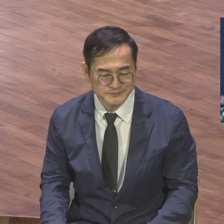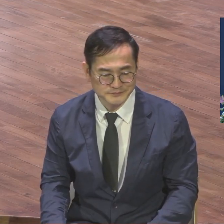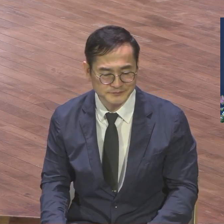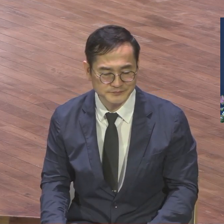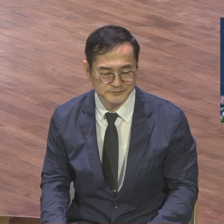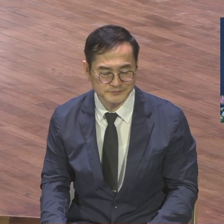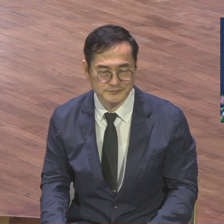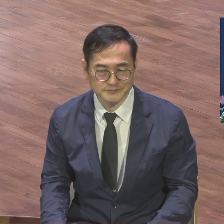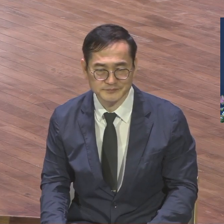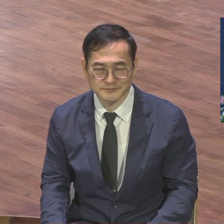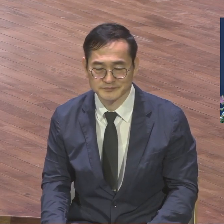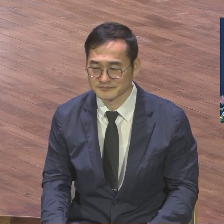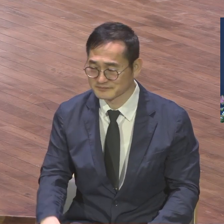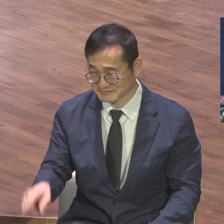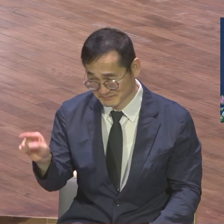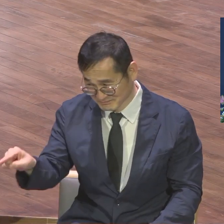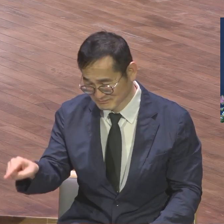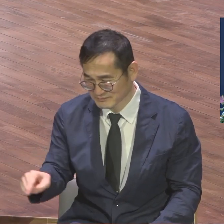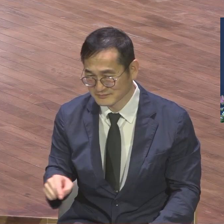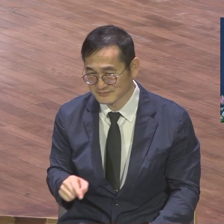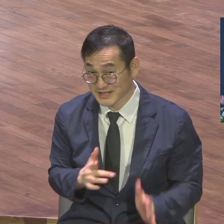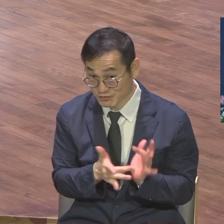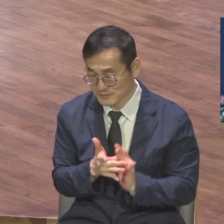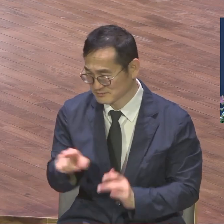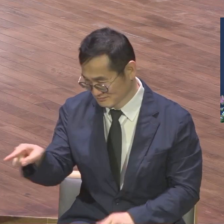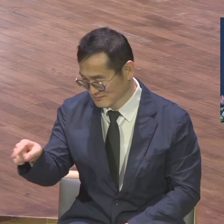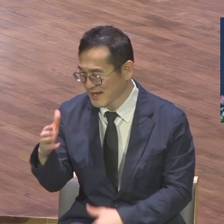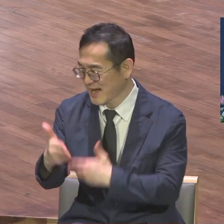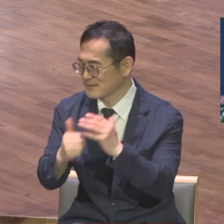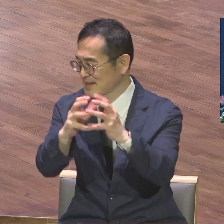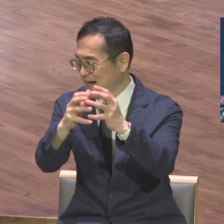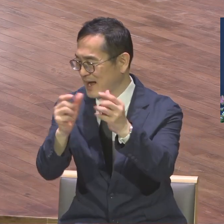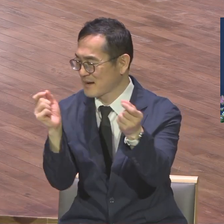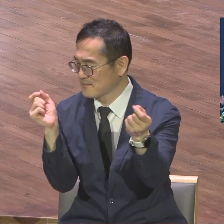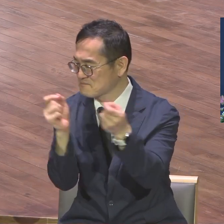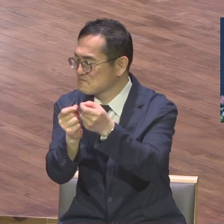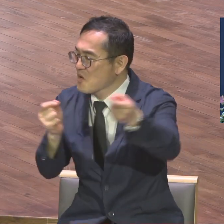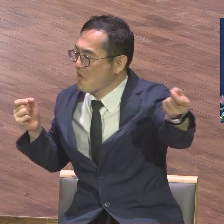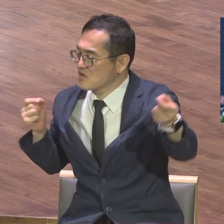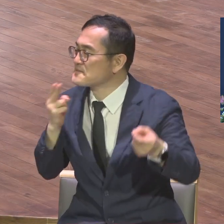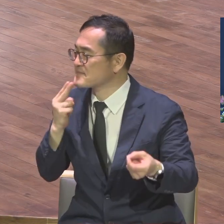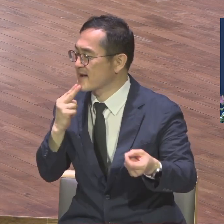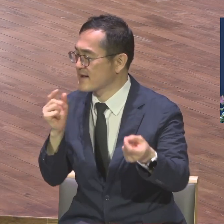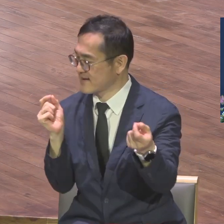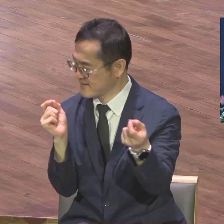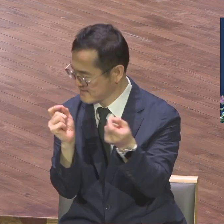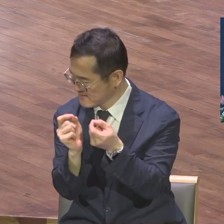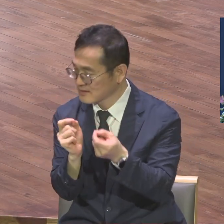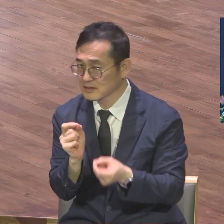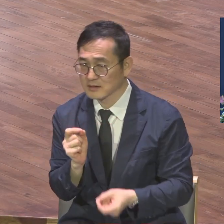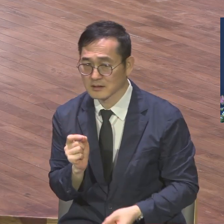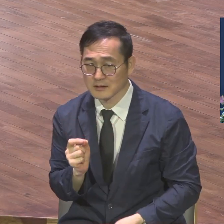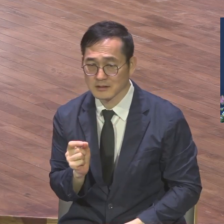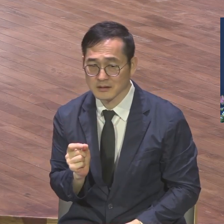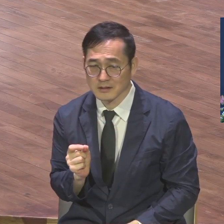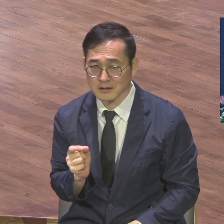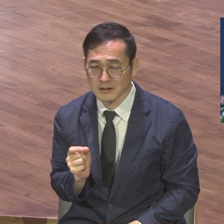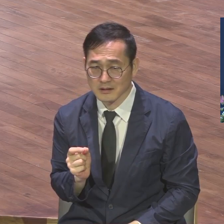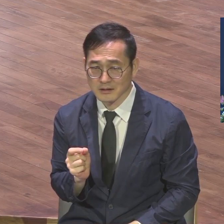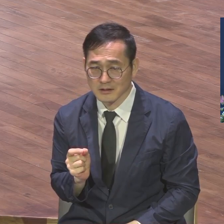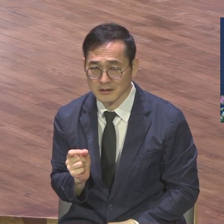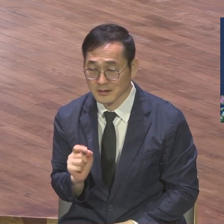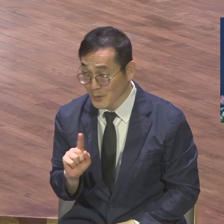나오고 있죠. 너가 하나님 나라에서 멀지 않도다. 이게 무슨 말씀이냐. 단순히 깨닫는